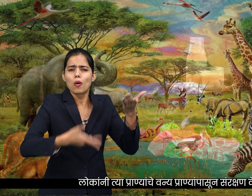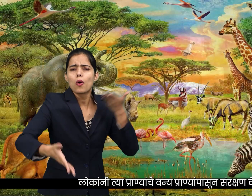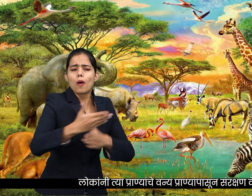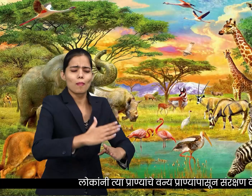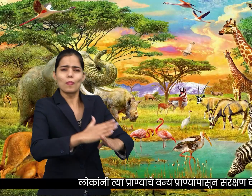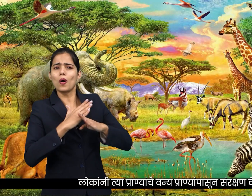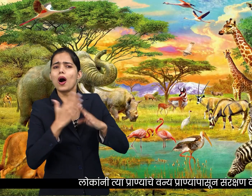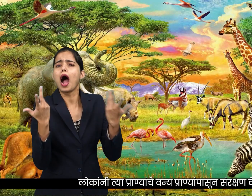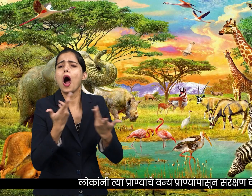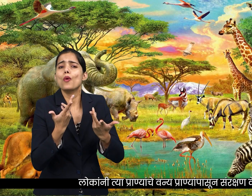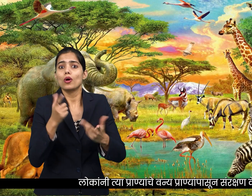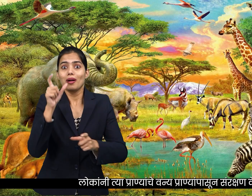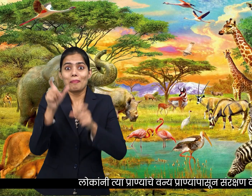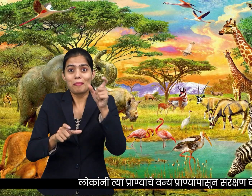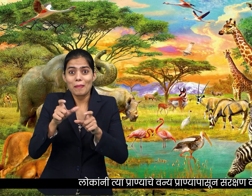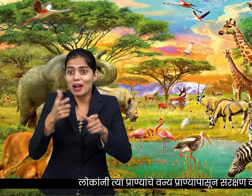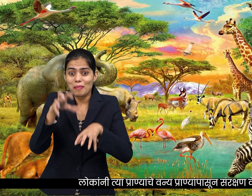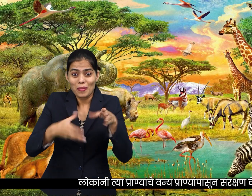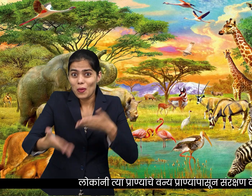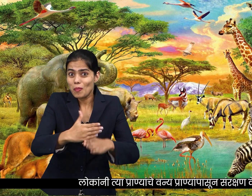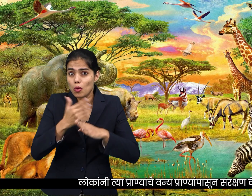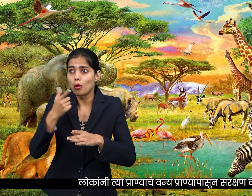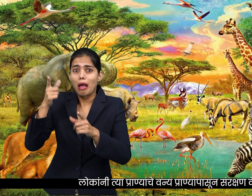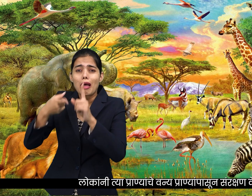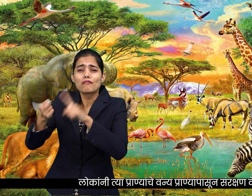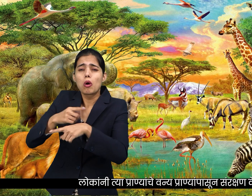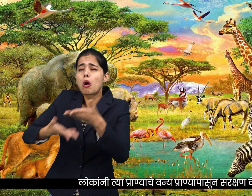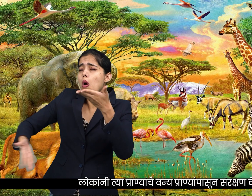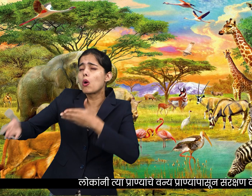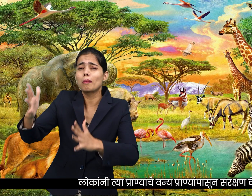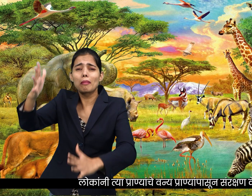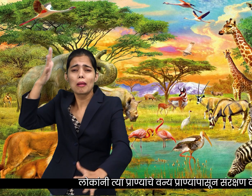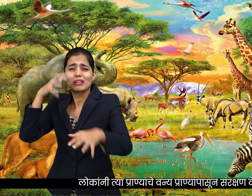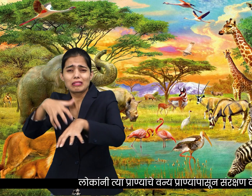लोकांनी त्या प्राण्यांचे वन्य प्राण्यांपासून संरक्षण केले.